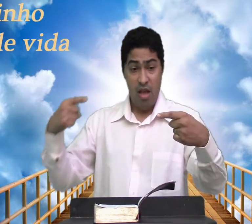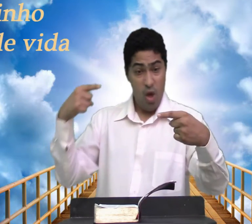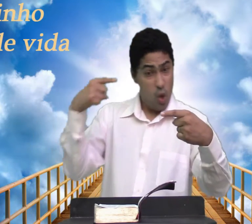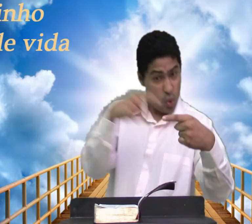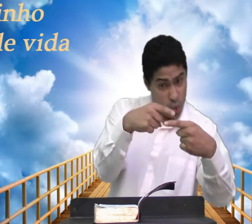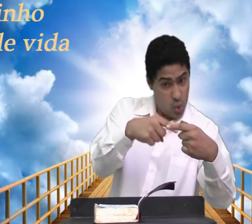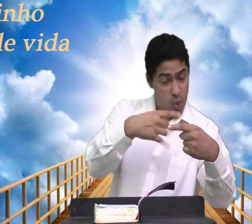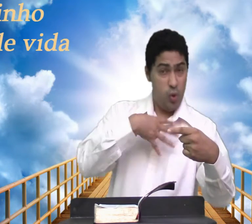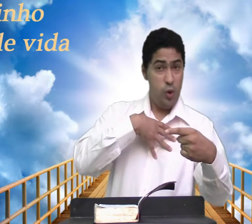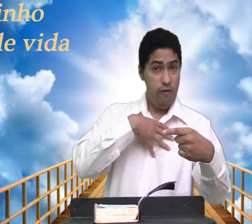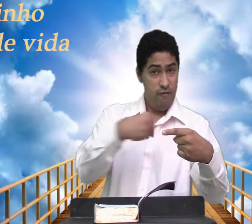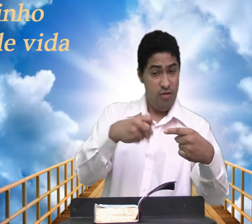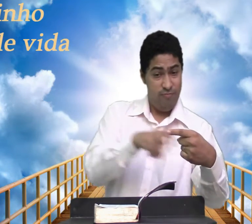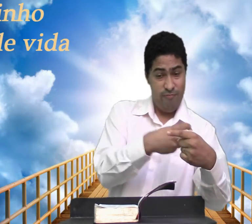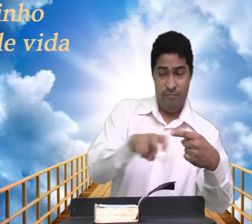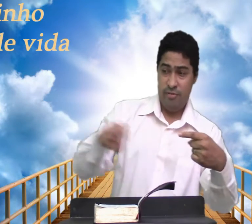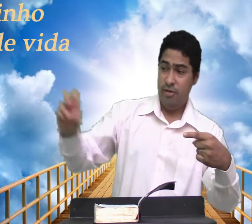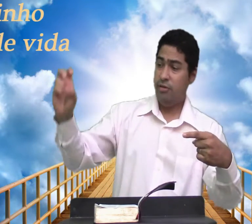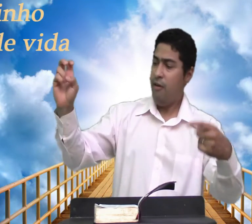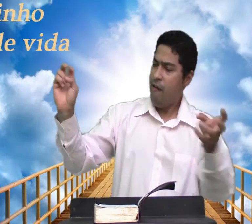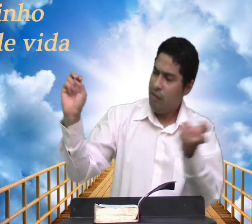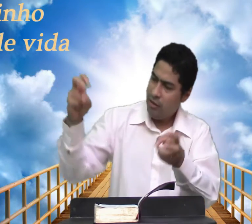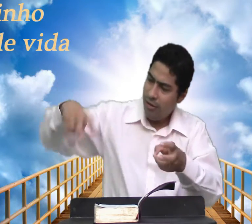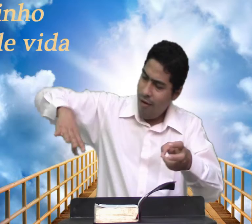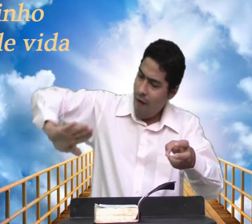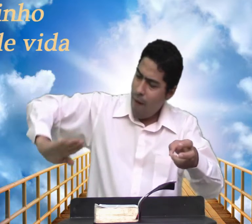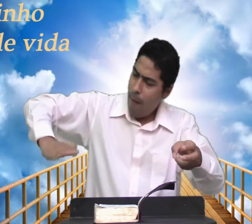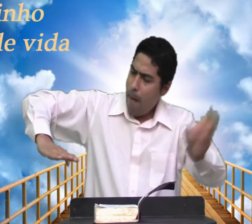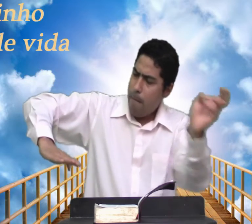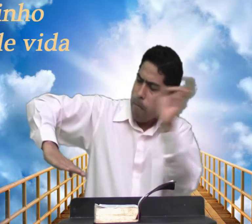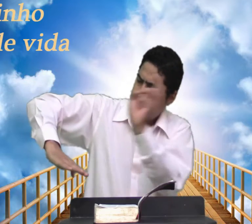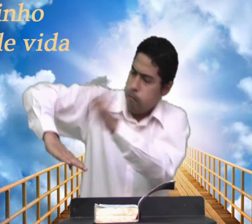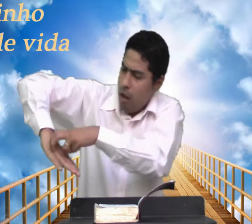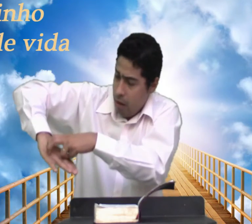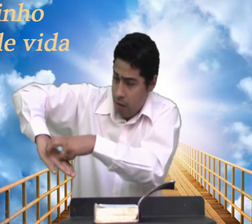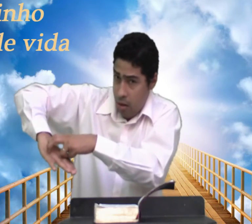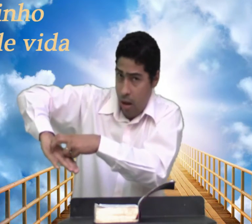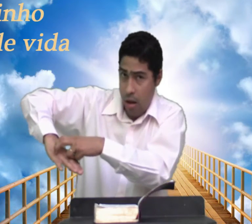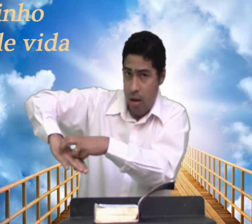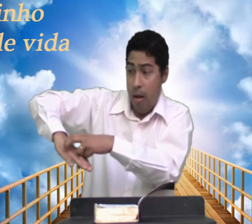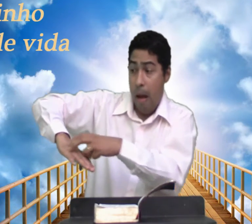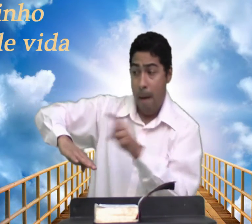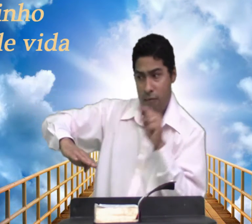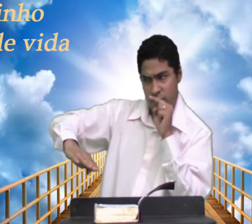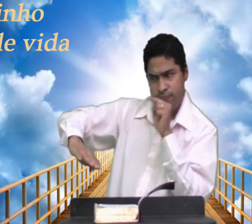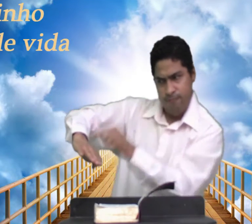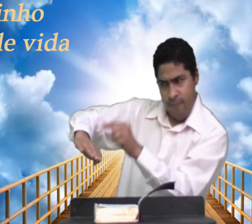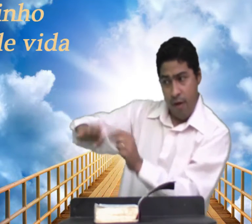Seu descendente vai apenas ferir o calcanhar do descendente da mulher, mas o descendente dela